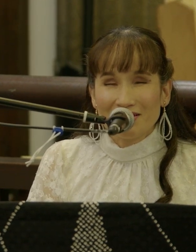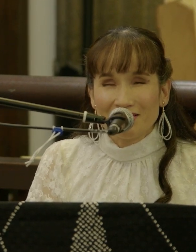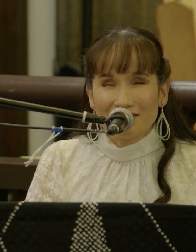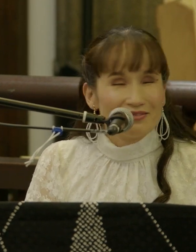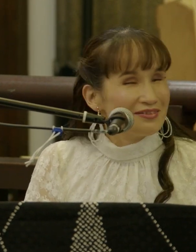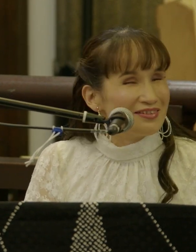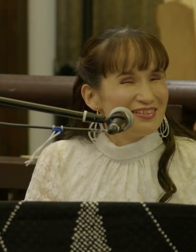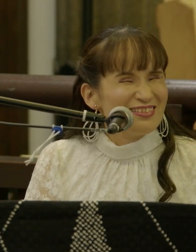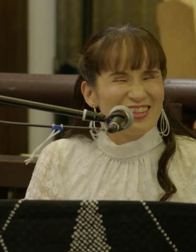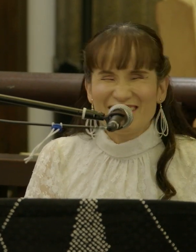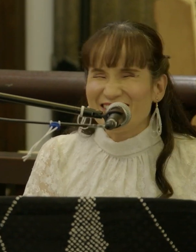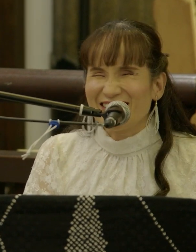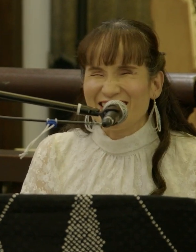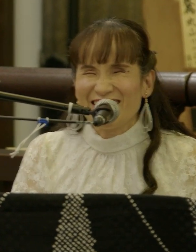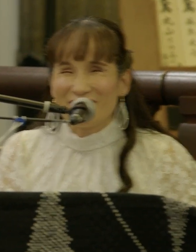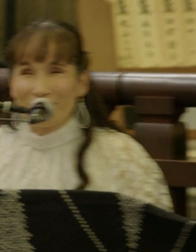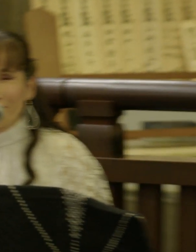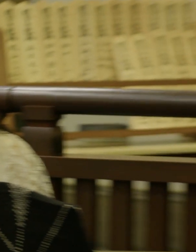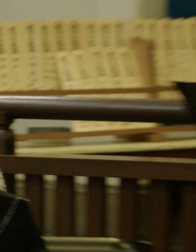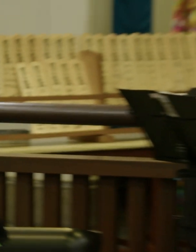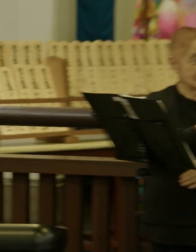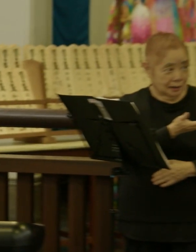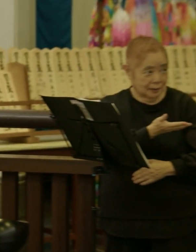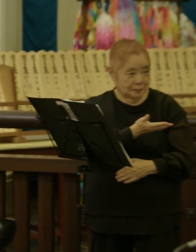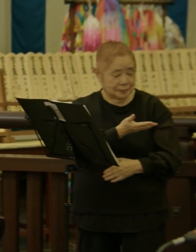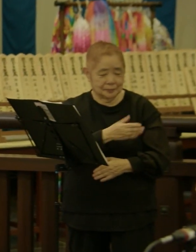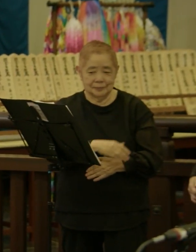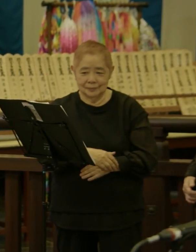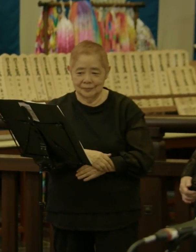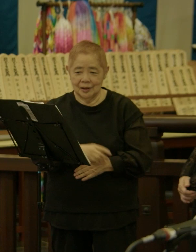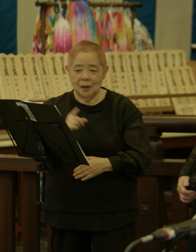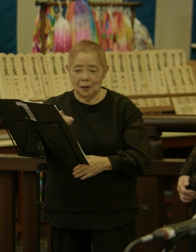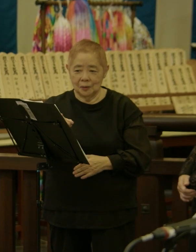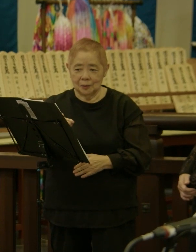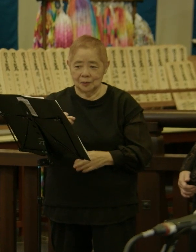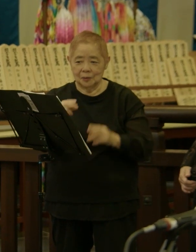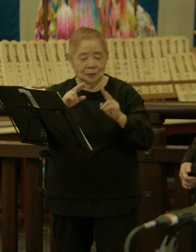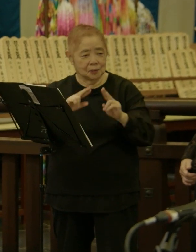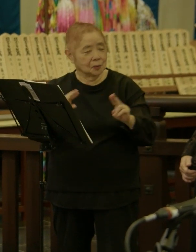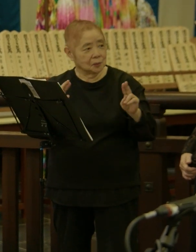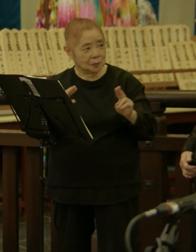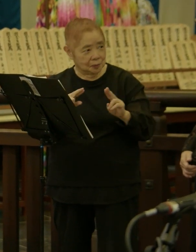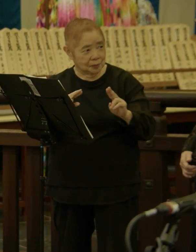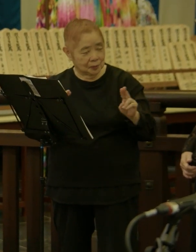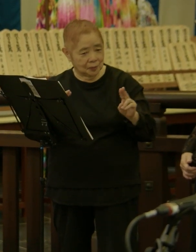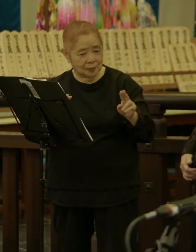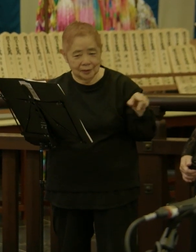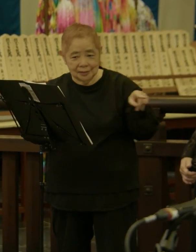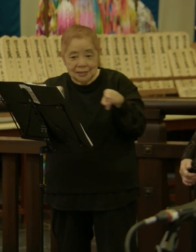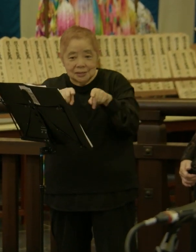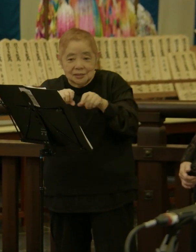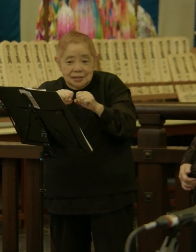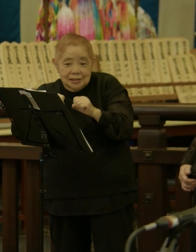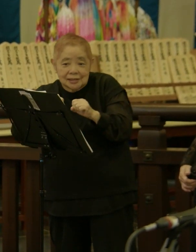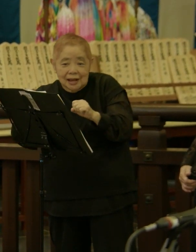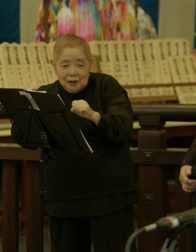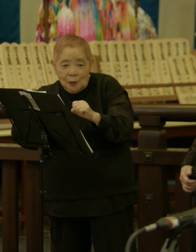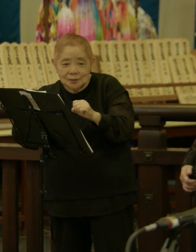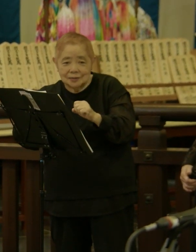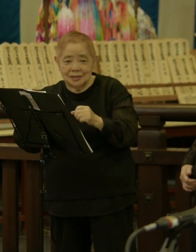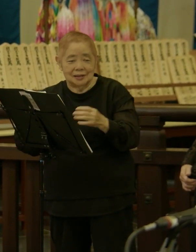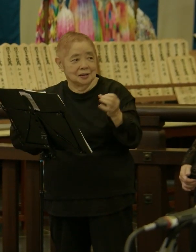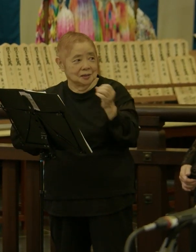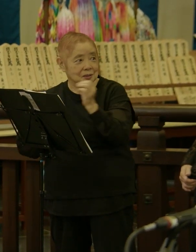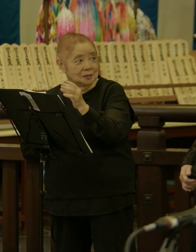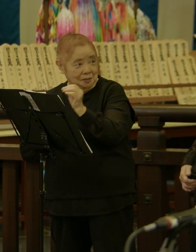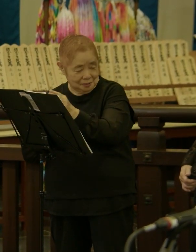はタケさんが、この曲、一緒にやろうってずっと言